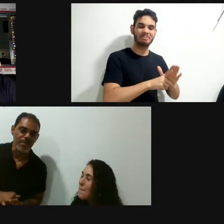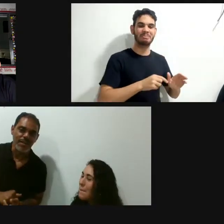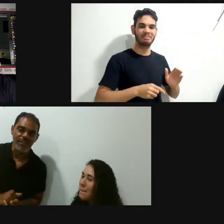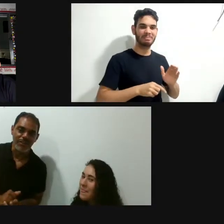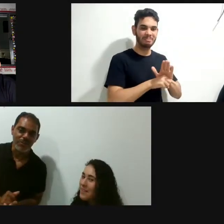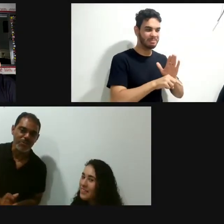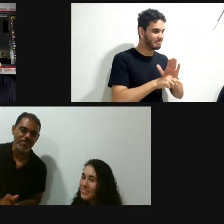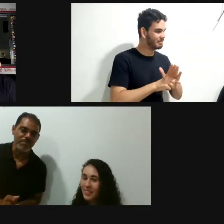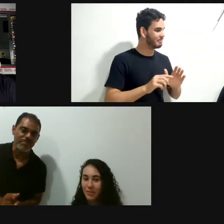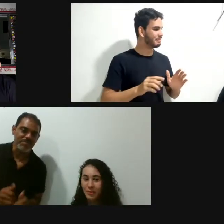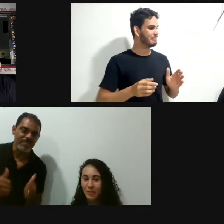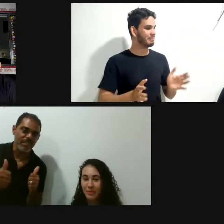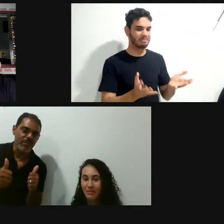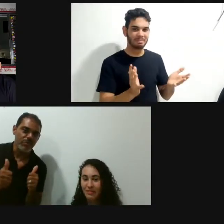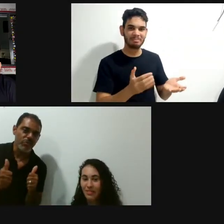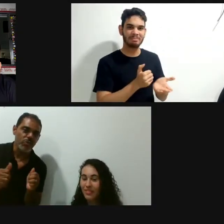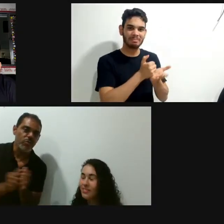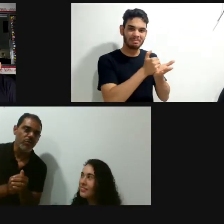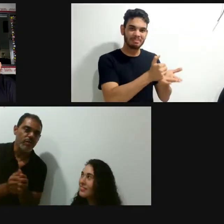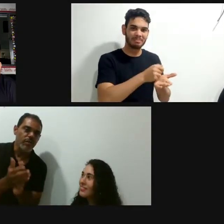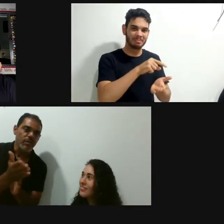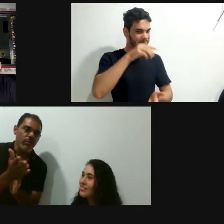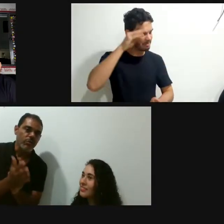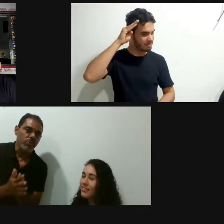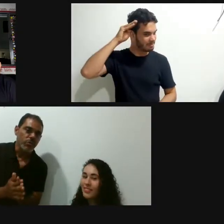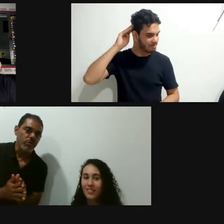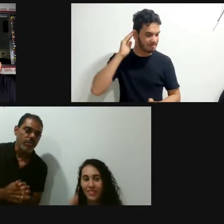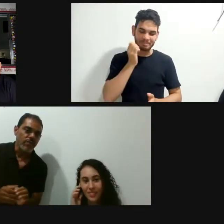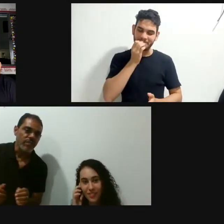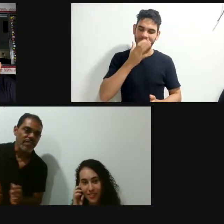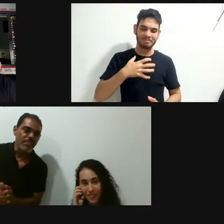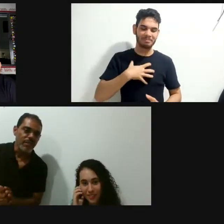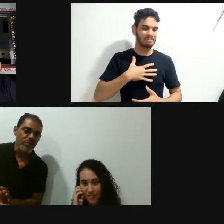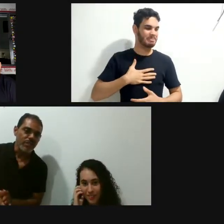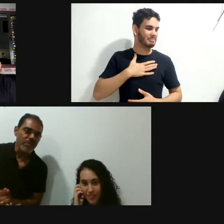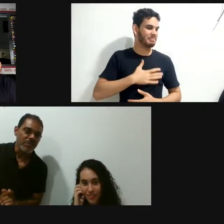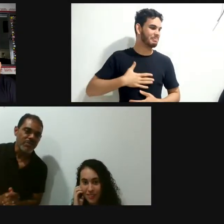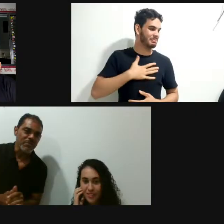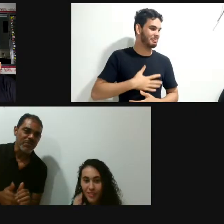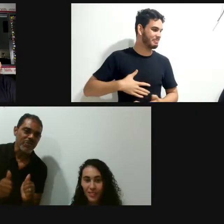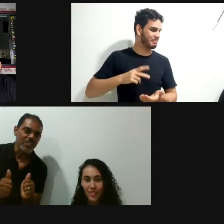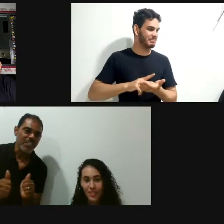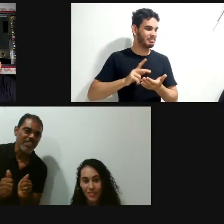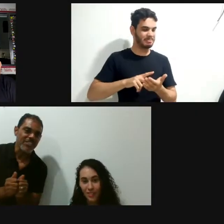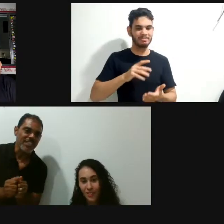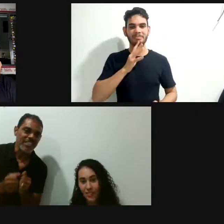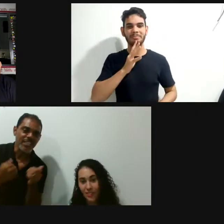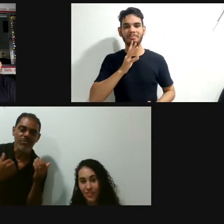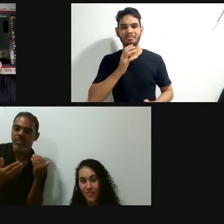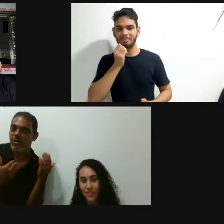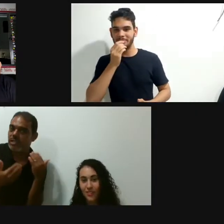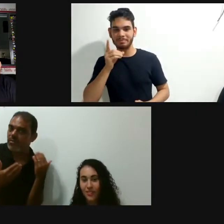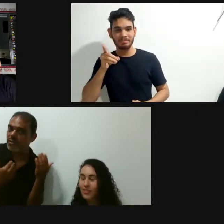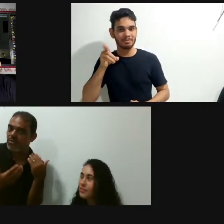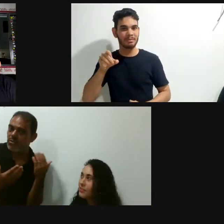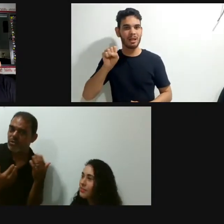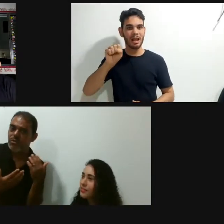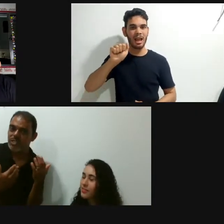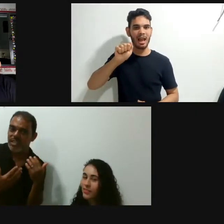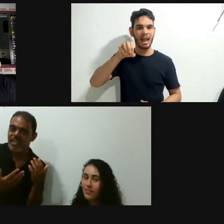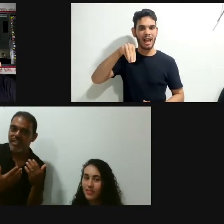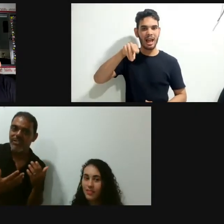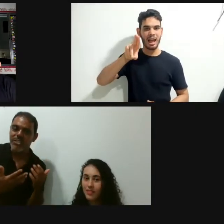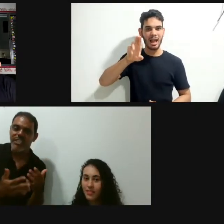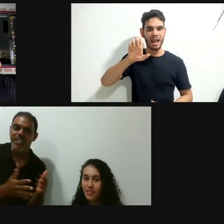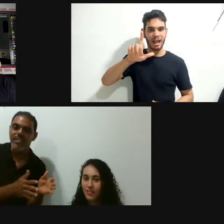certeza é maravilhoso. Um show. Ó, meu amigo. Você também, Samuel. Gostei de te conhecer. Eu estava ouvindo